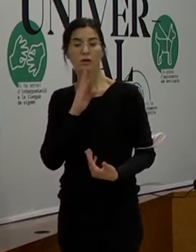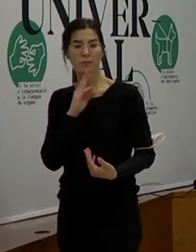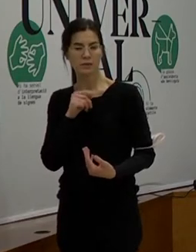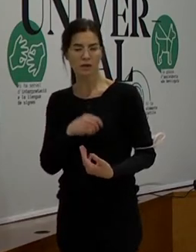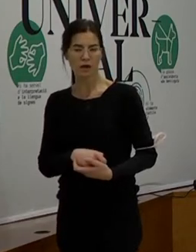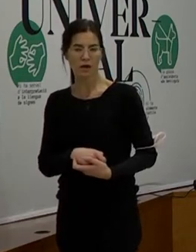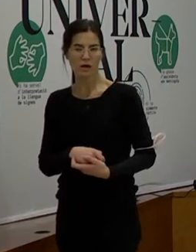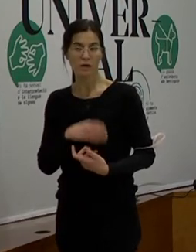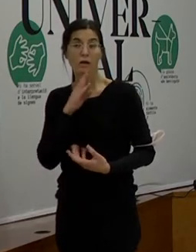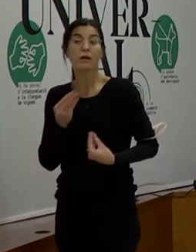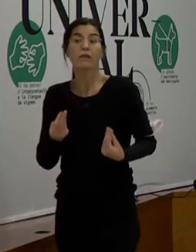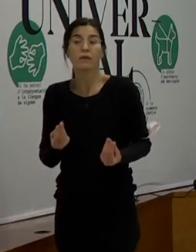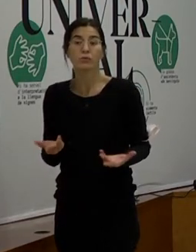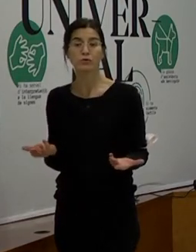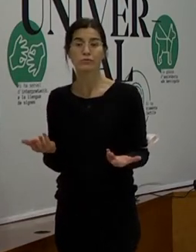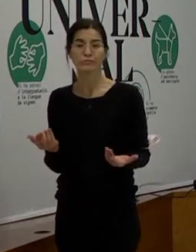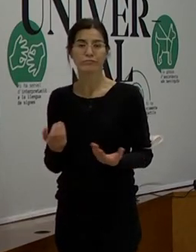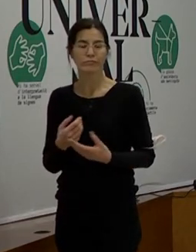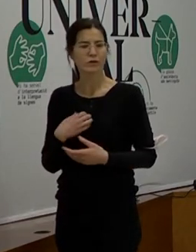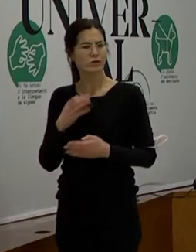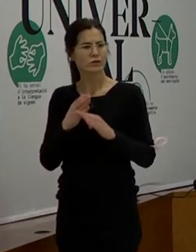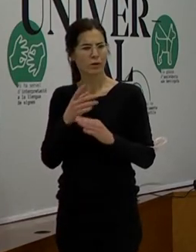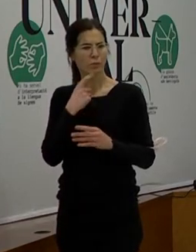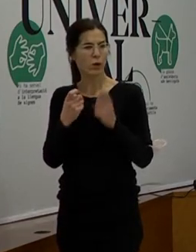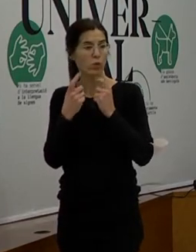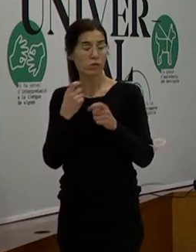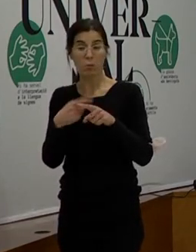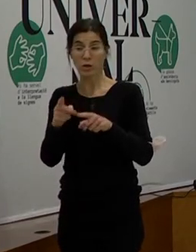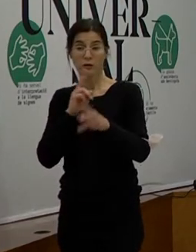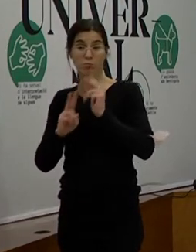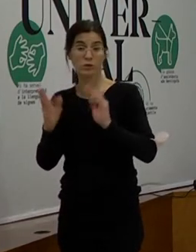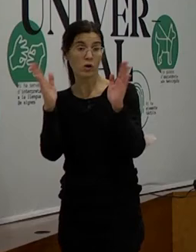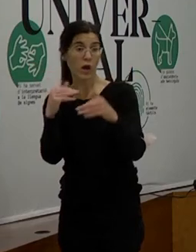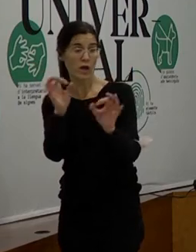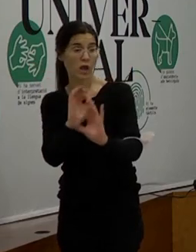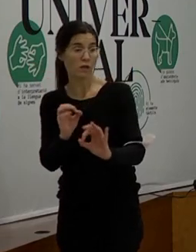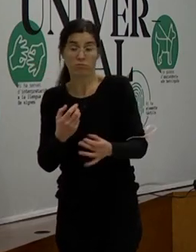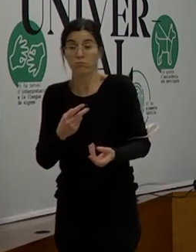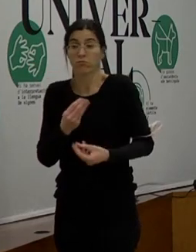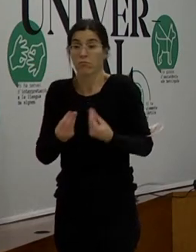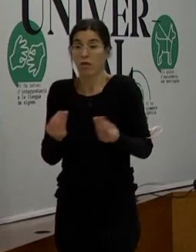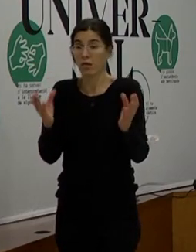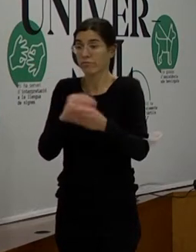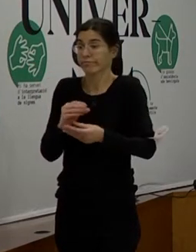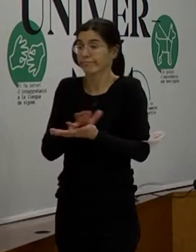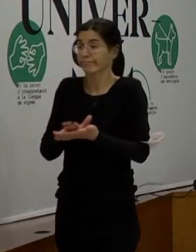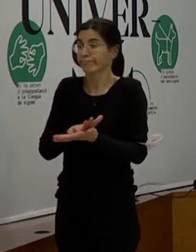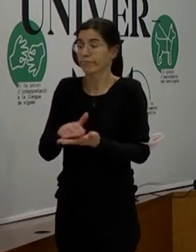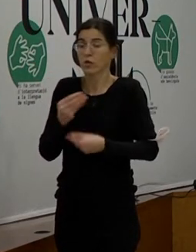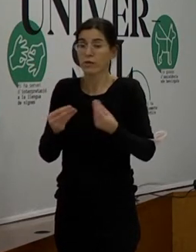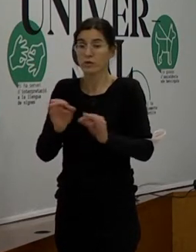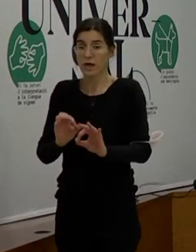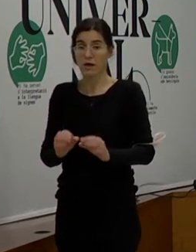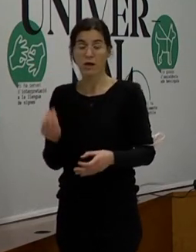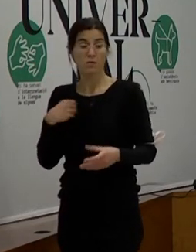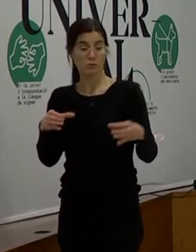Què passa? Què fem? A mi això m'agrada sempre preguntar-ho perquè ningú sap què dir. Pues no, pues no farem res, evidentment. Per tant, de